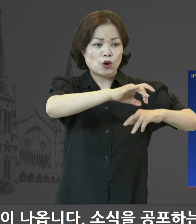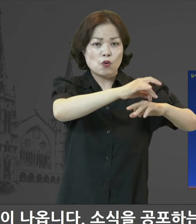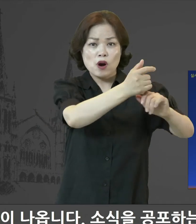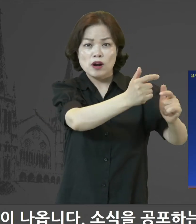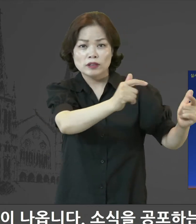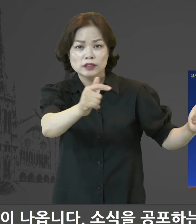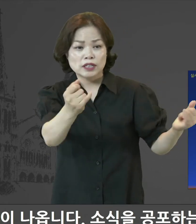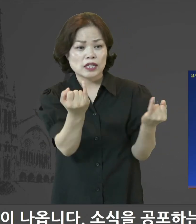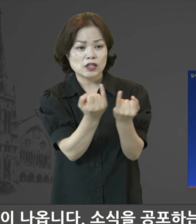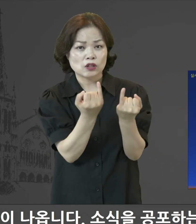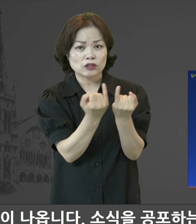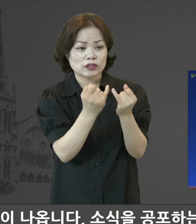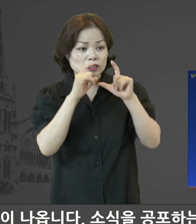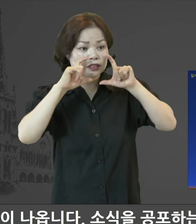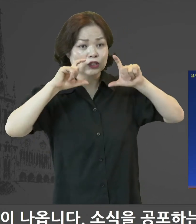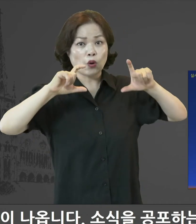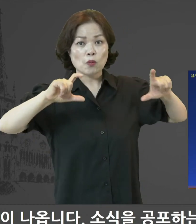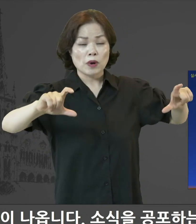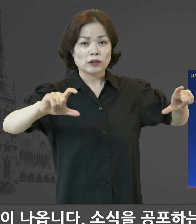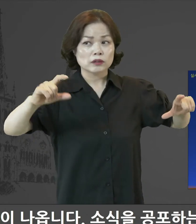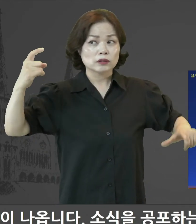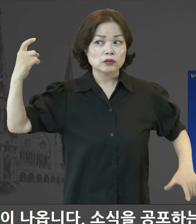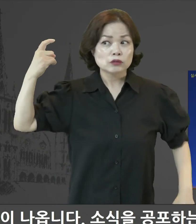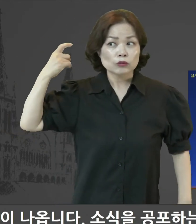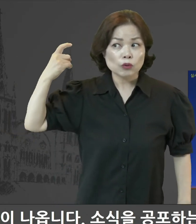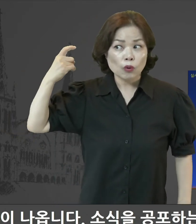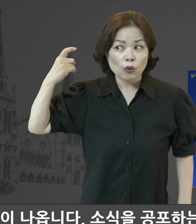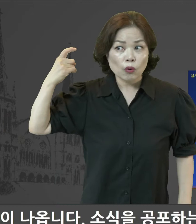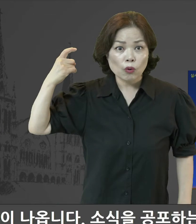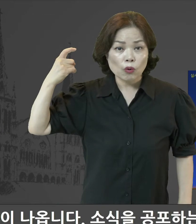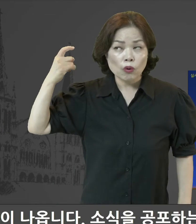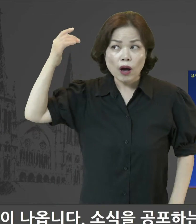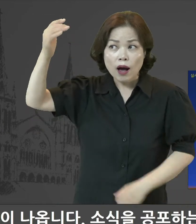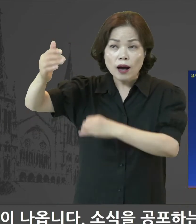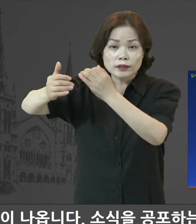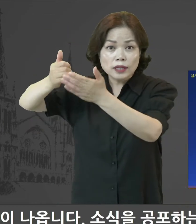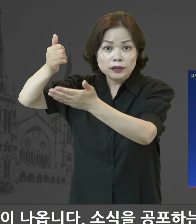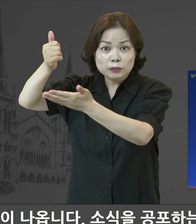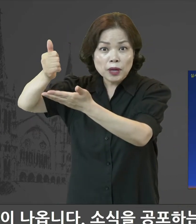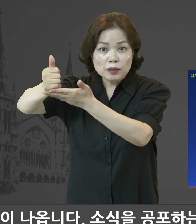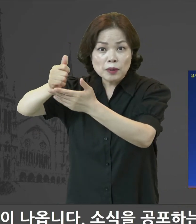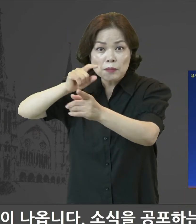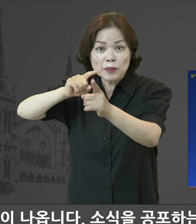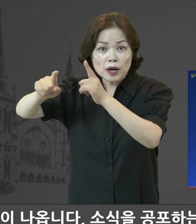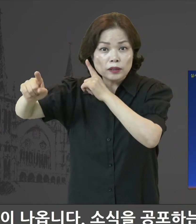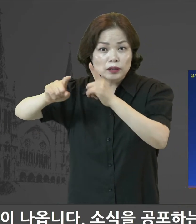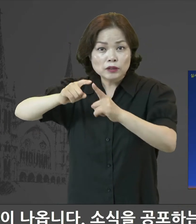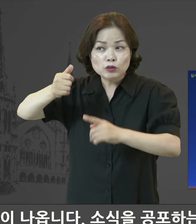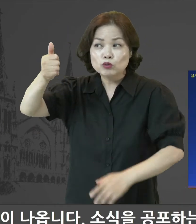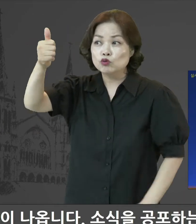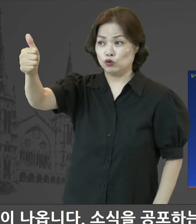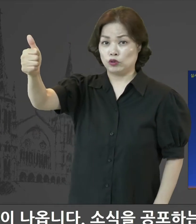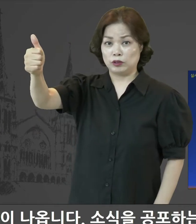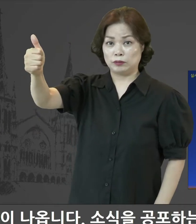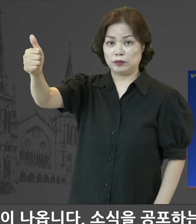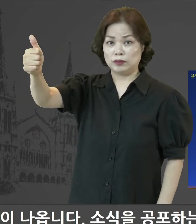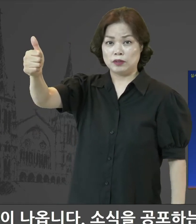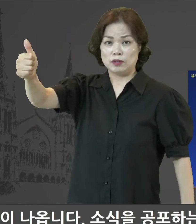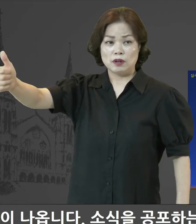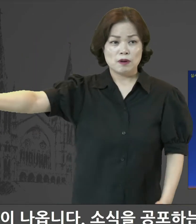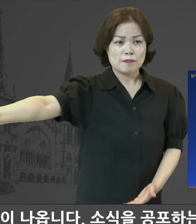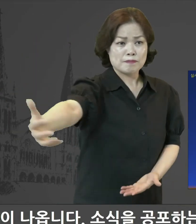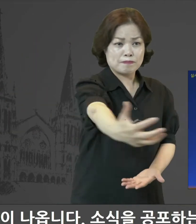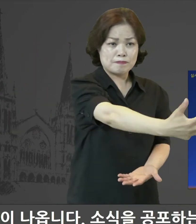그 여성들이 선포하는 소리를 듣고 하나님의 말씀의 주인이신 하나님에